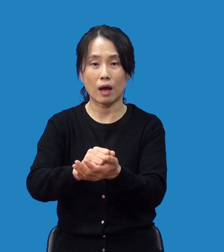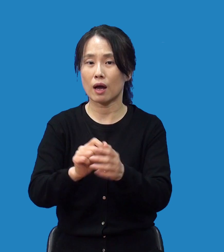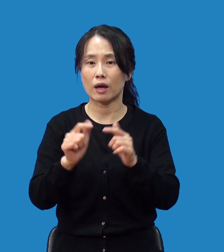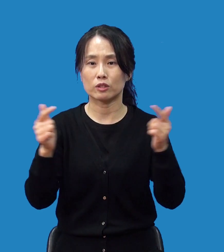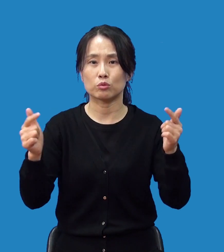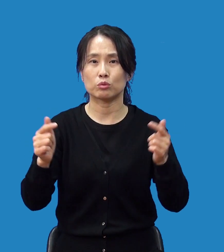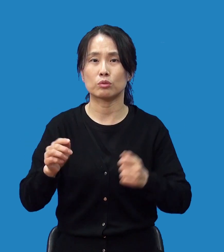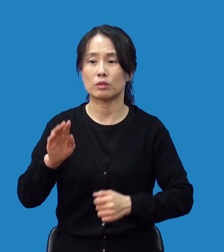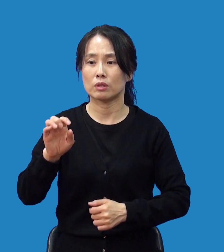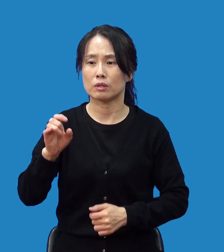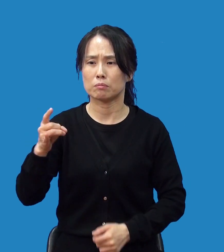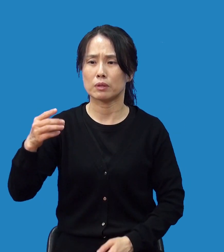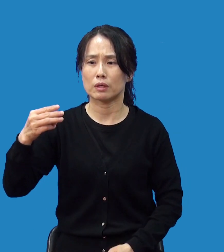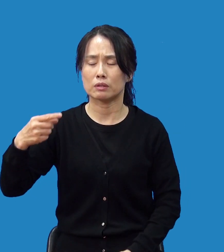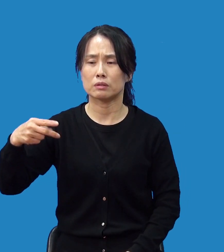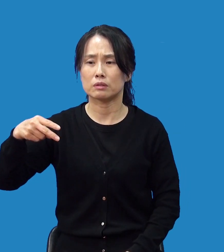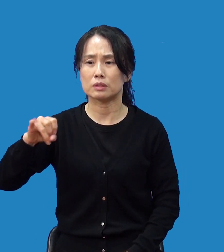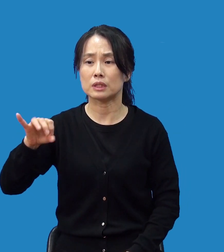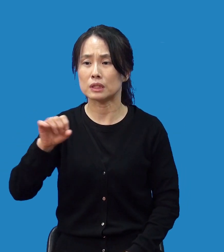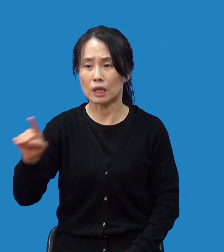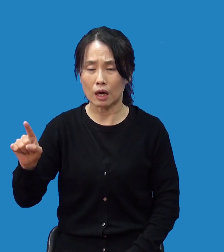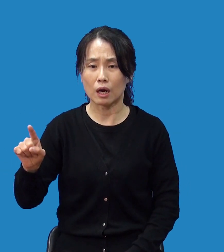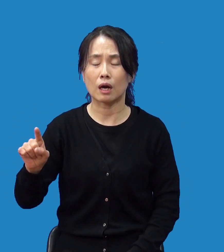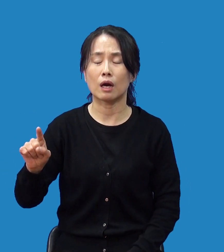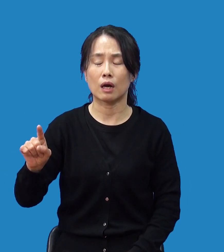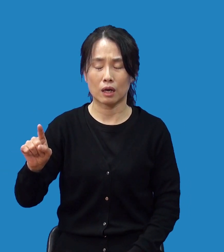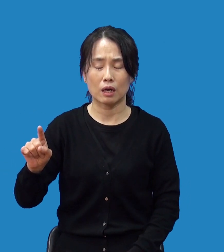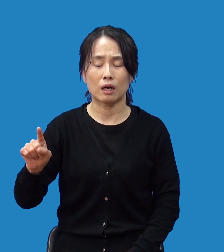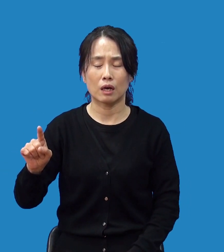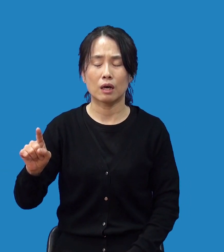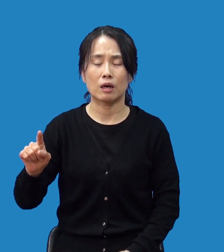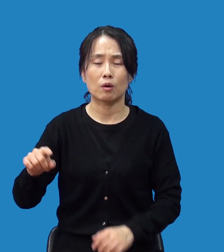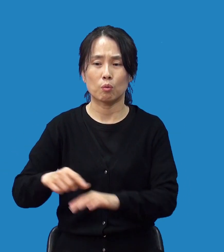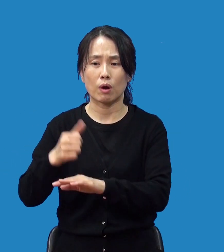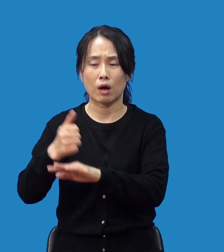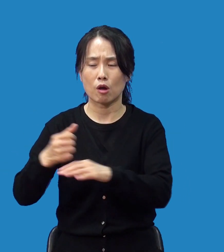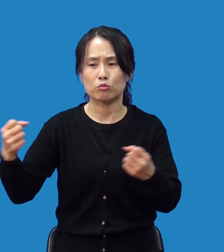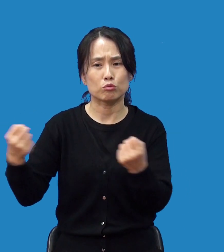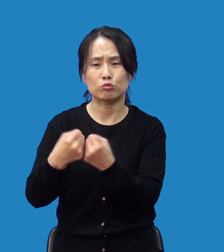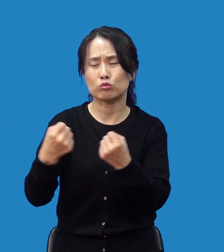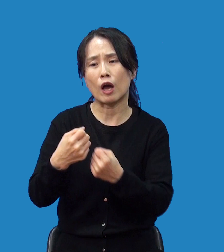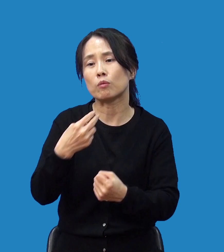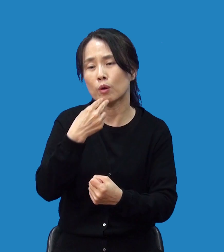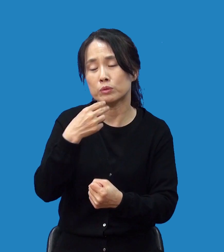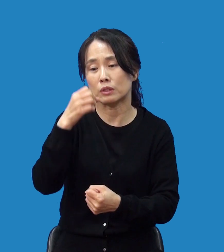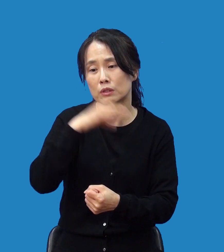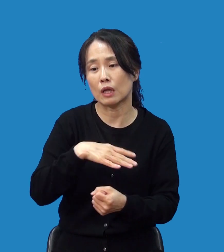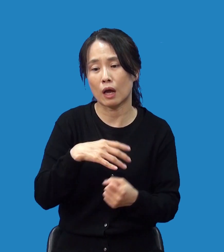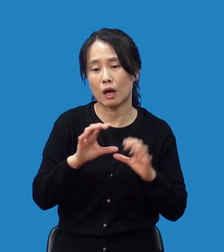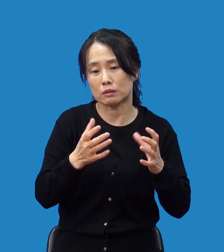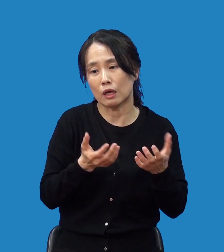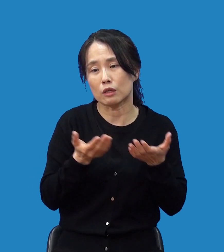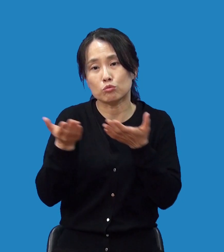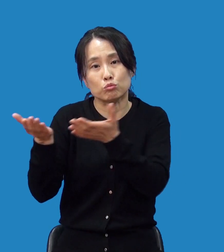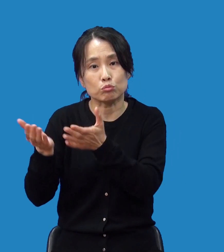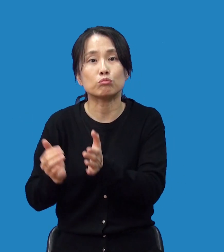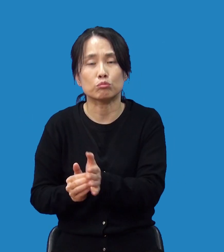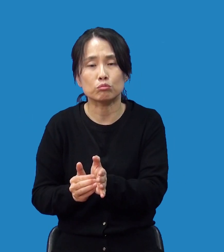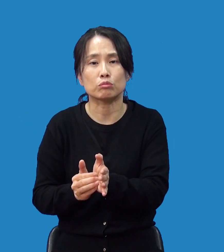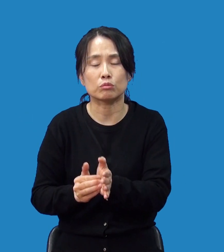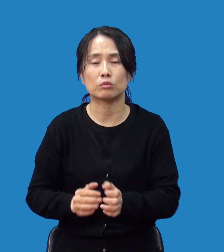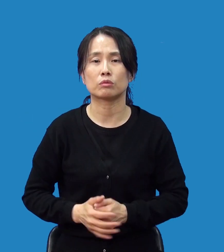왕 고레스에게 제국을 넘겨줬습니다. 70년 제국의 역사가 끝이